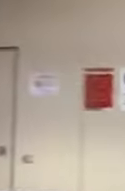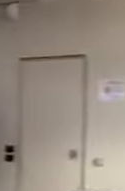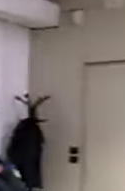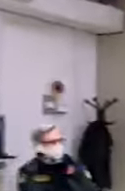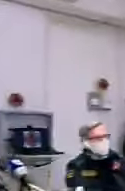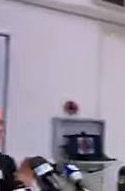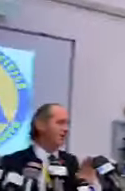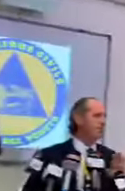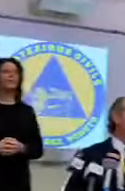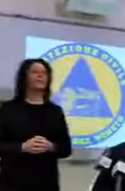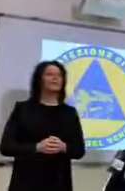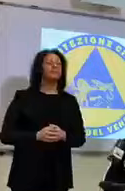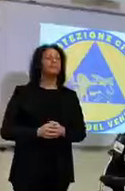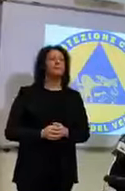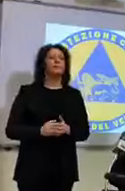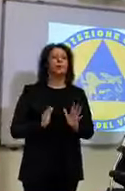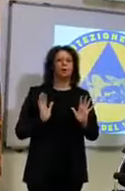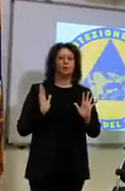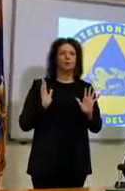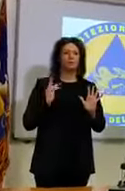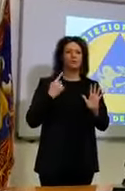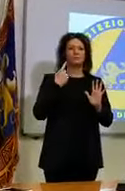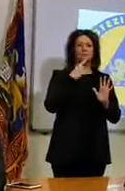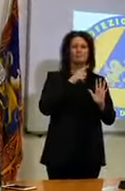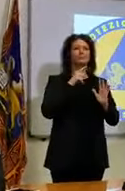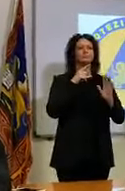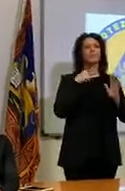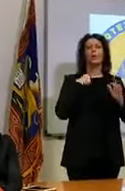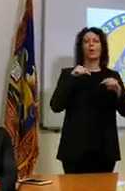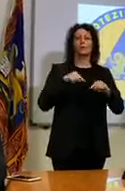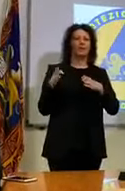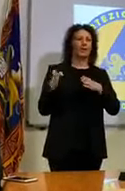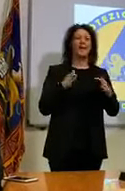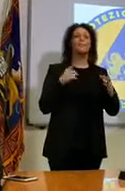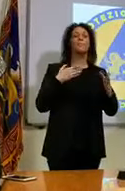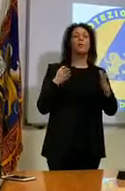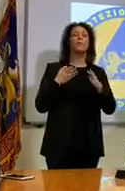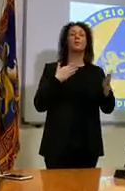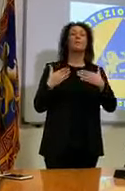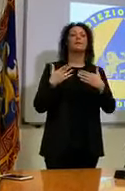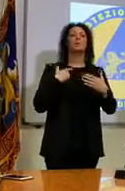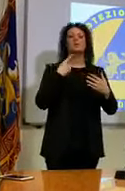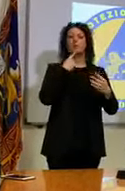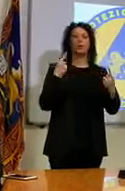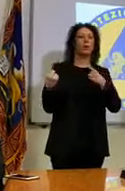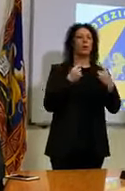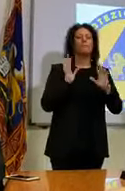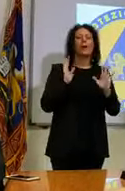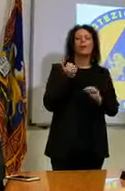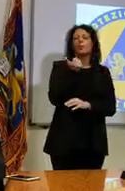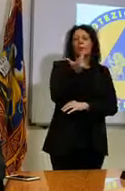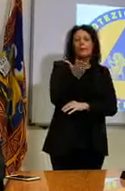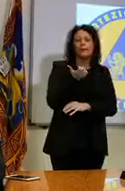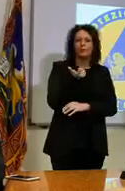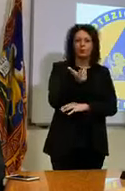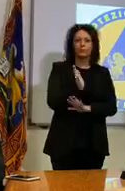Io non ho mai, guardate, in un momento di emergenza non ho mai fatto contestazioni e non le faccio neanche oggi, però numeri sono numeri,